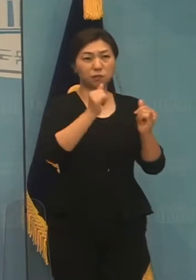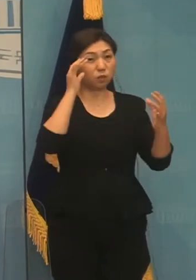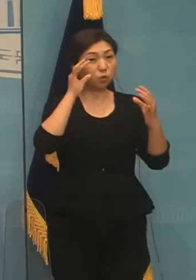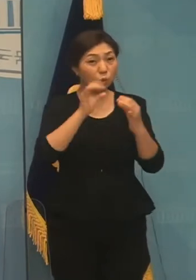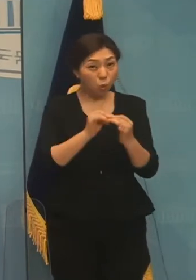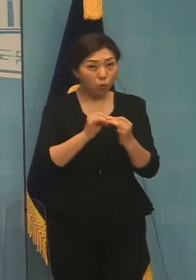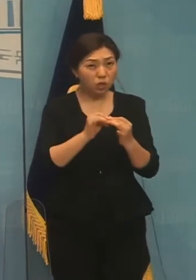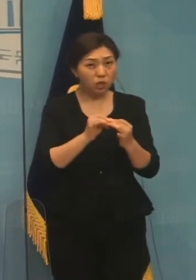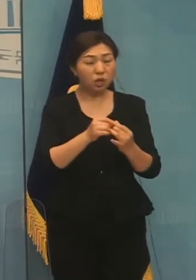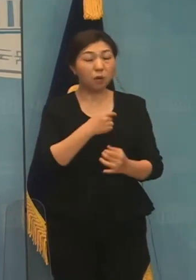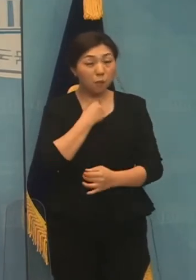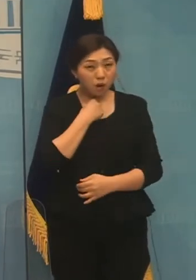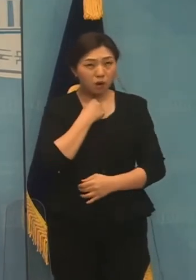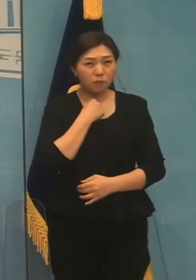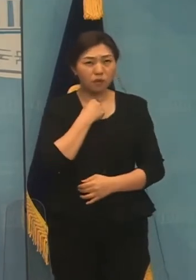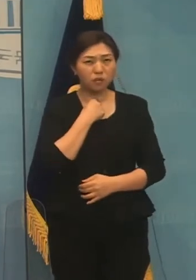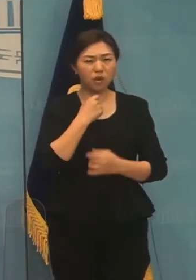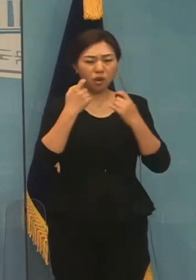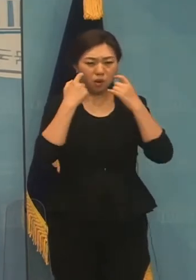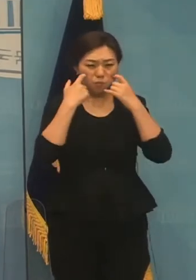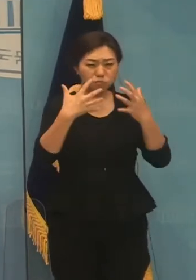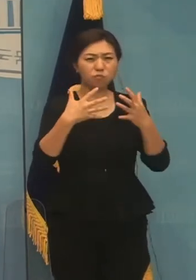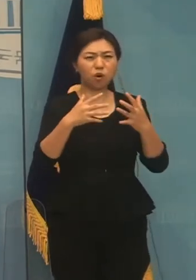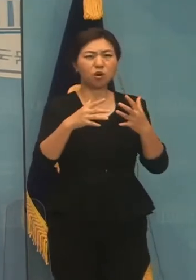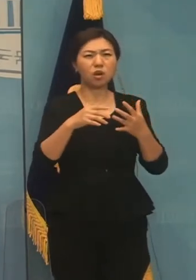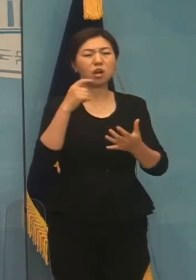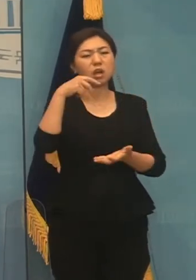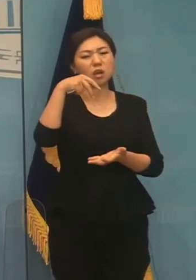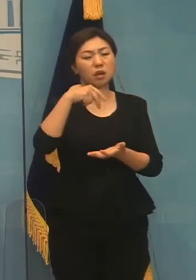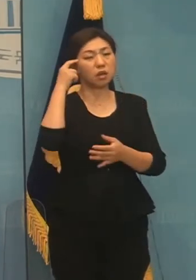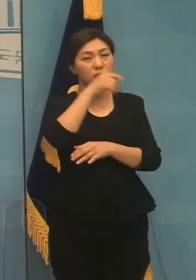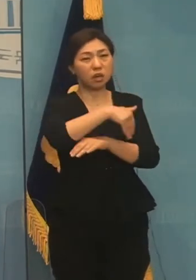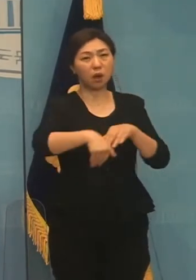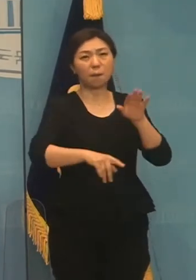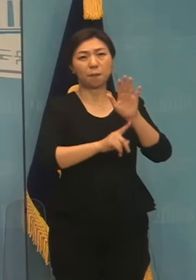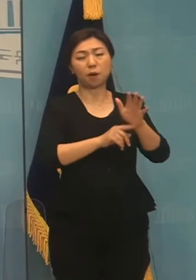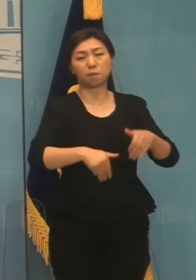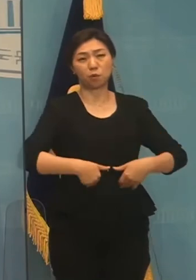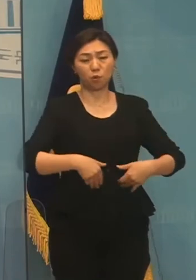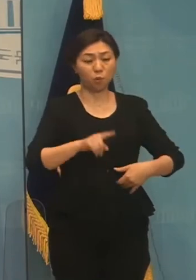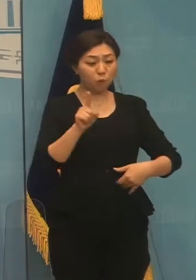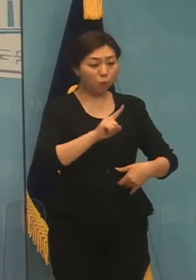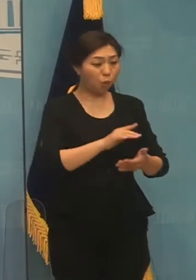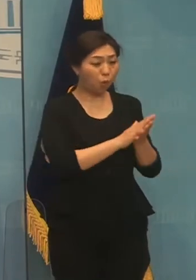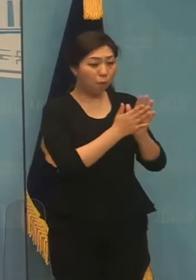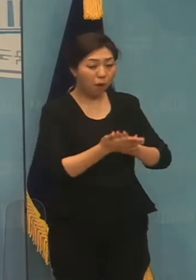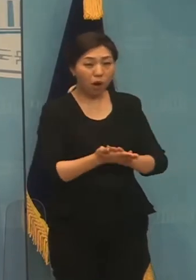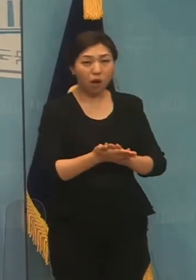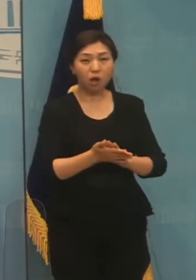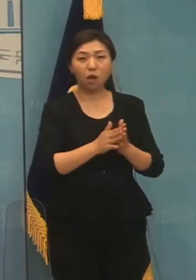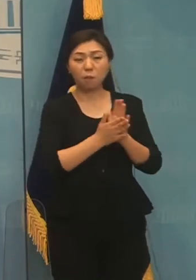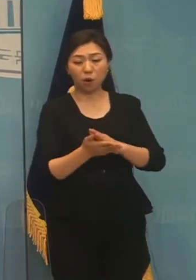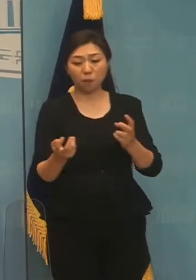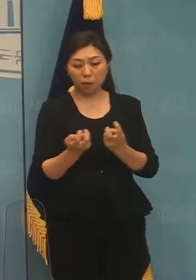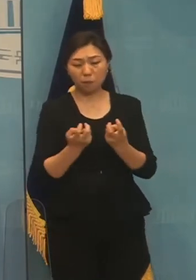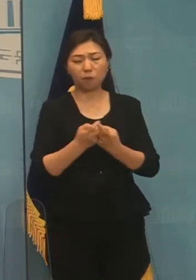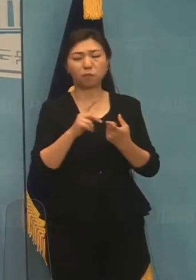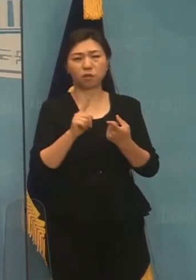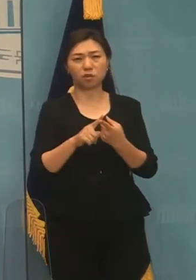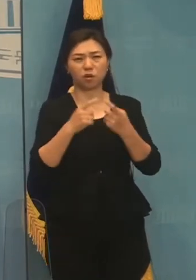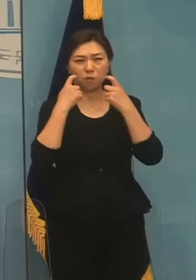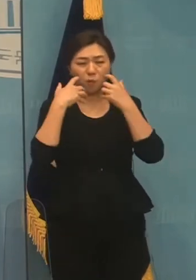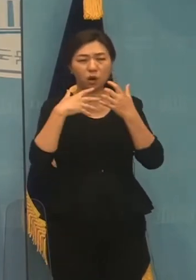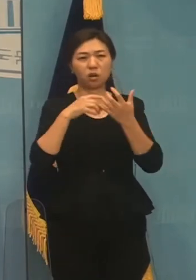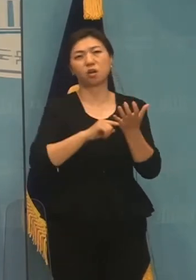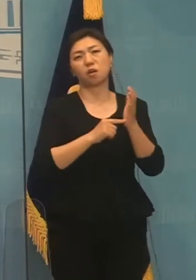어떤 변화냐가 분명해야 한다는 것입니다. 그래야 미래를 향해 한 발짝이라도 더 나아갈 수 있다는